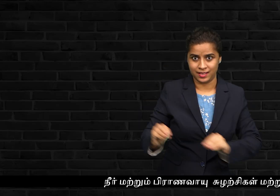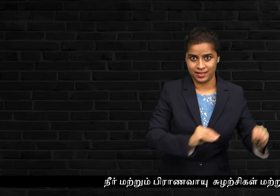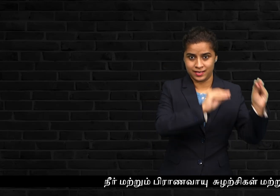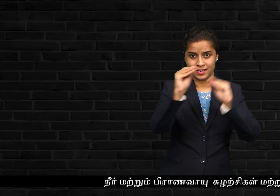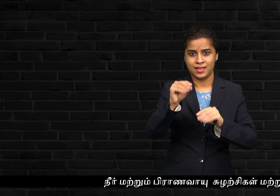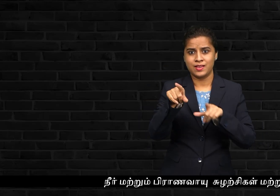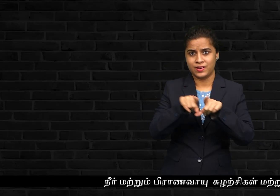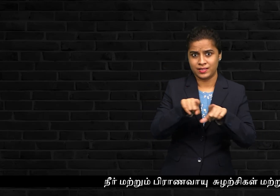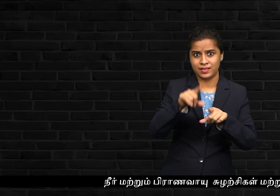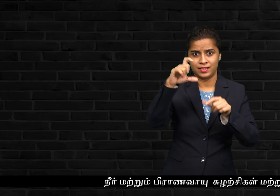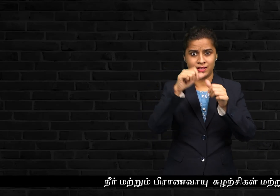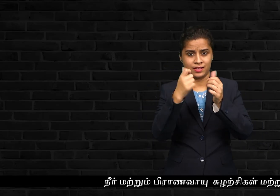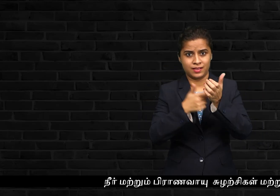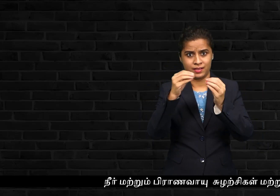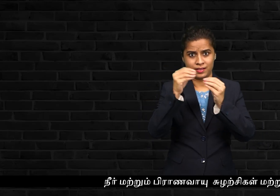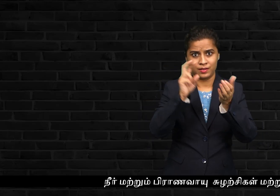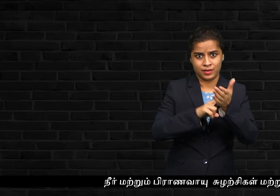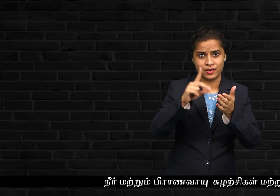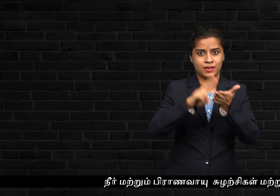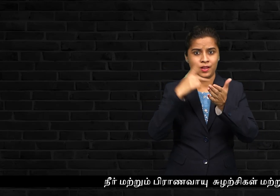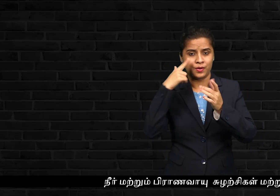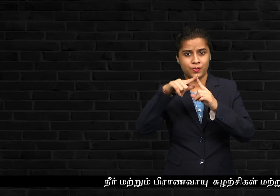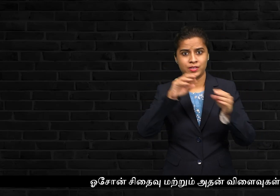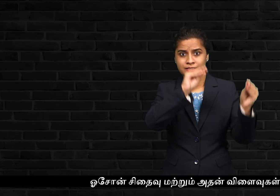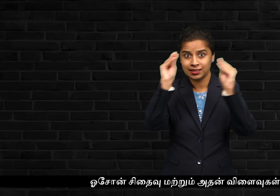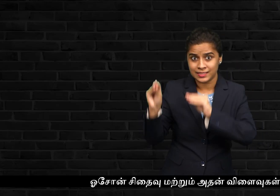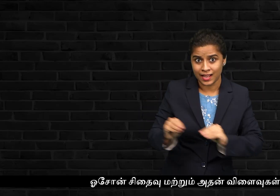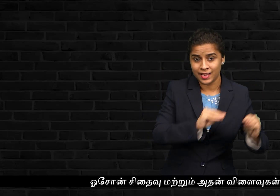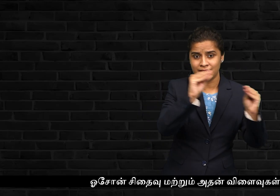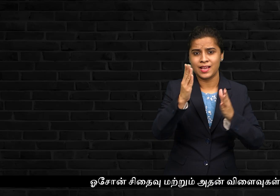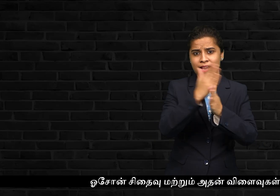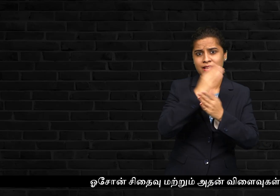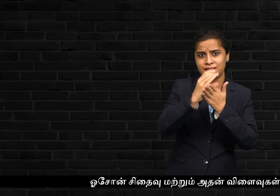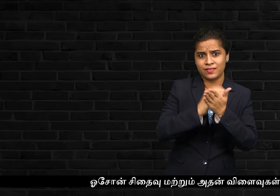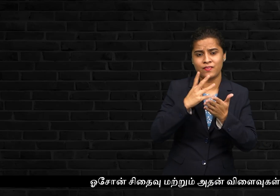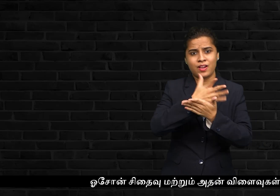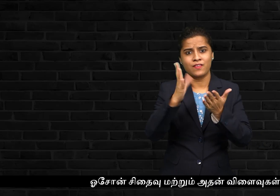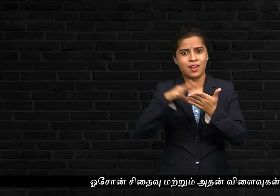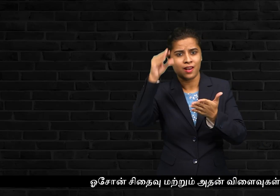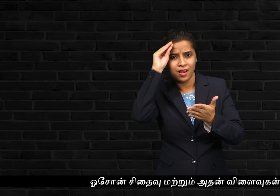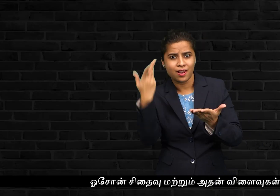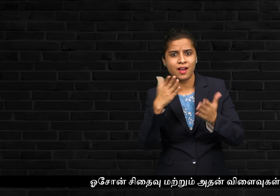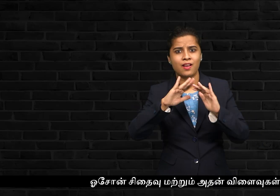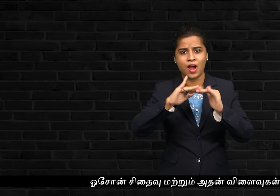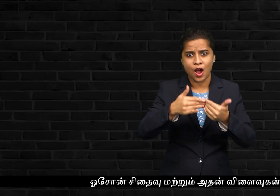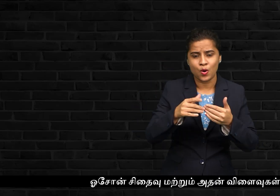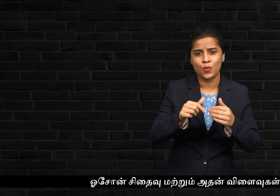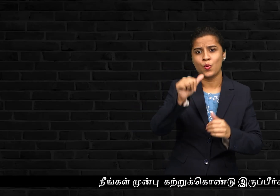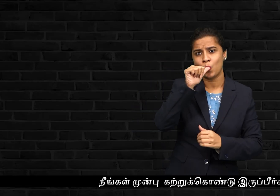நீர் மற்றும் பிராணவாயு சுழற்சிகள் மற்றும் ஓசோன் சிதைவு மற்றும் அதன் விளைவுகள் பற்றி நீங்கள்